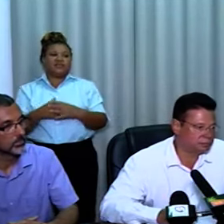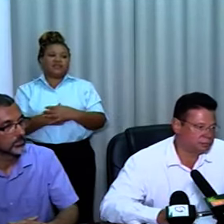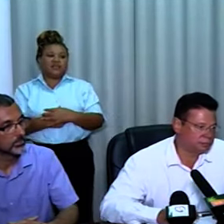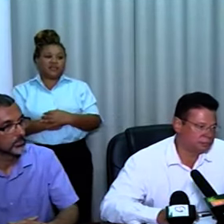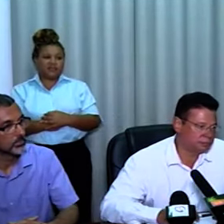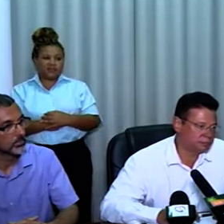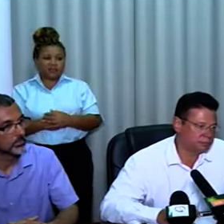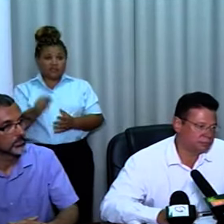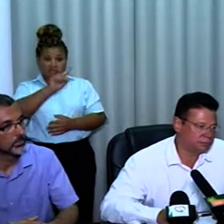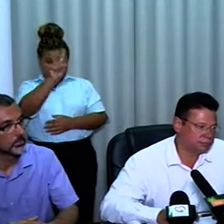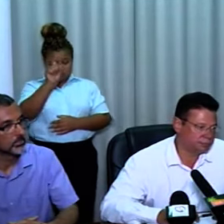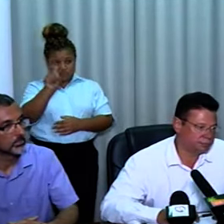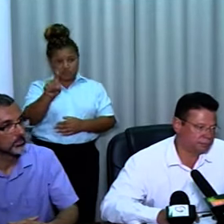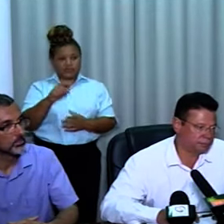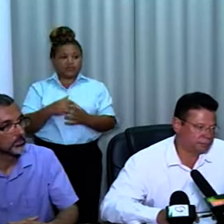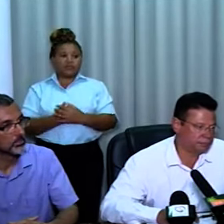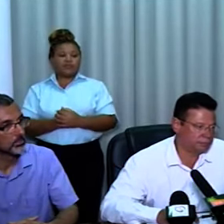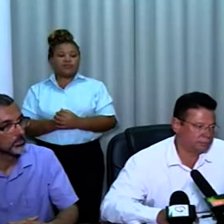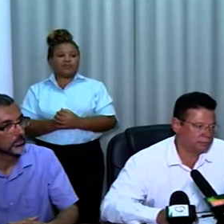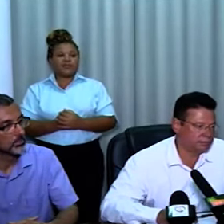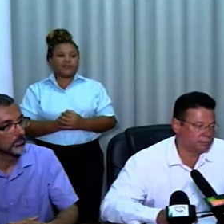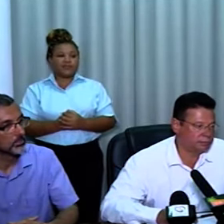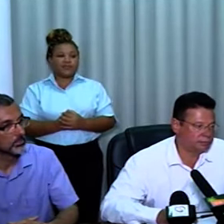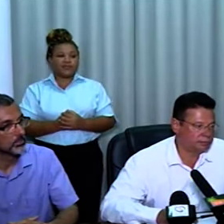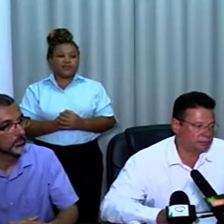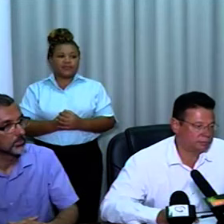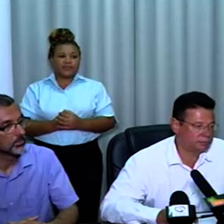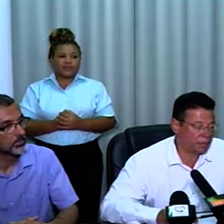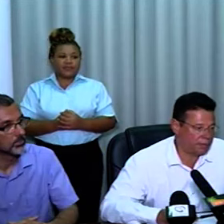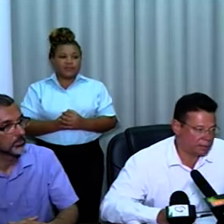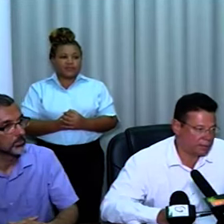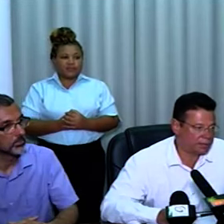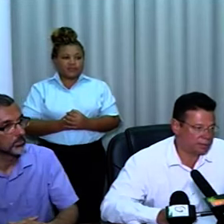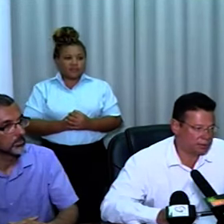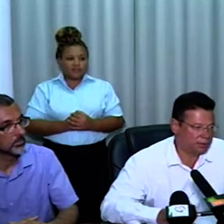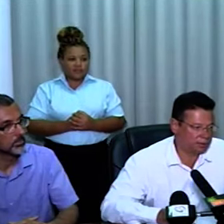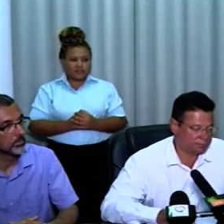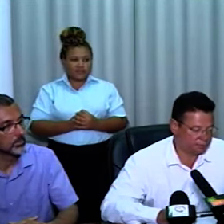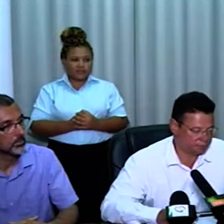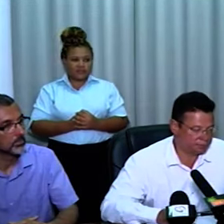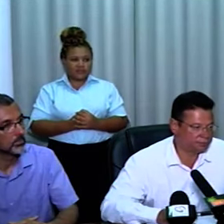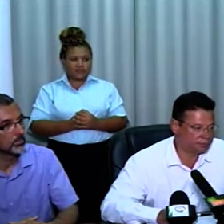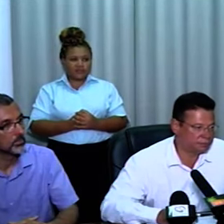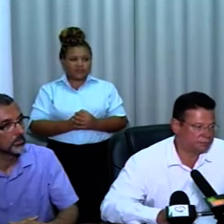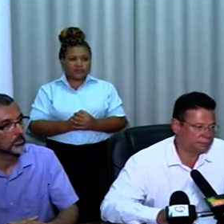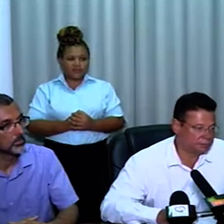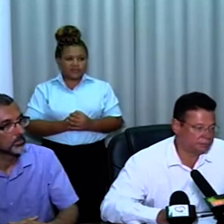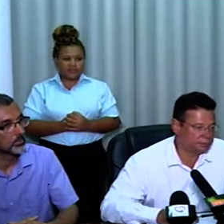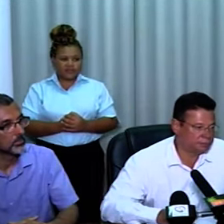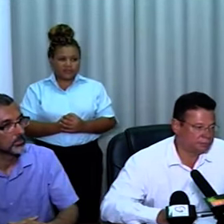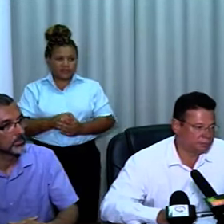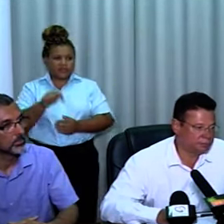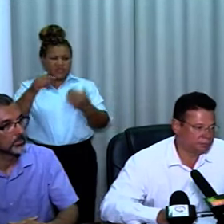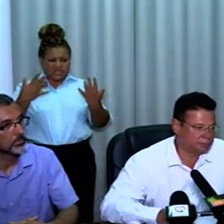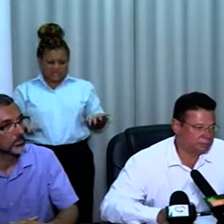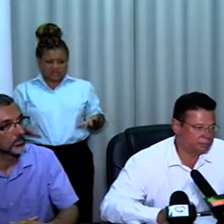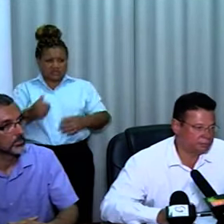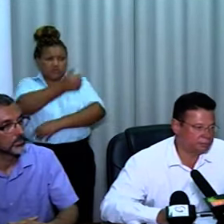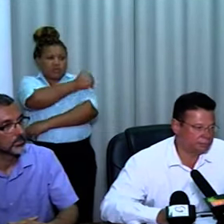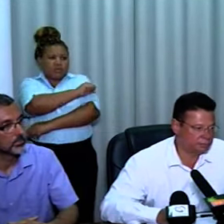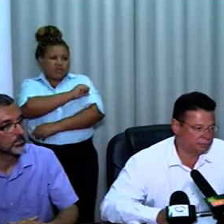Est-ce qu'il y a une question ou non? Ministère de la Santé, il y a un plan de communication. Département de la Santé. Département de la Santé, il y a un plan de communication en ce qui